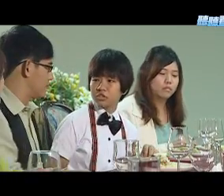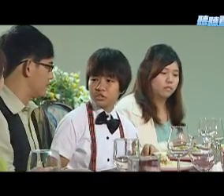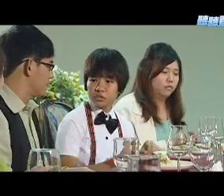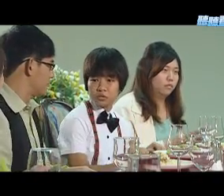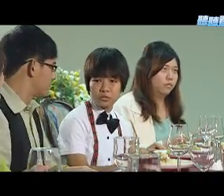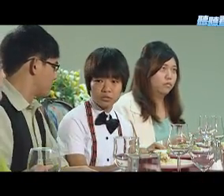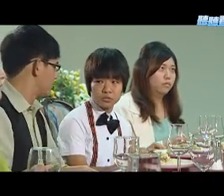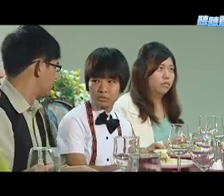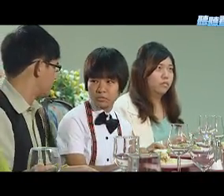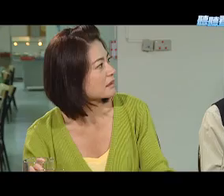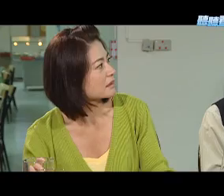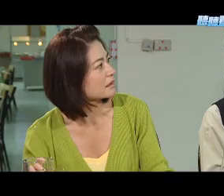哎